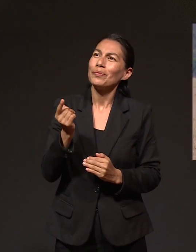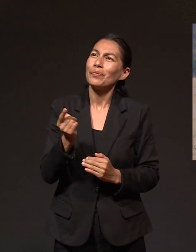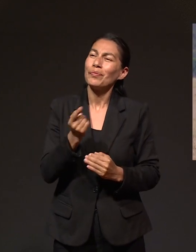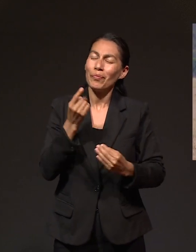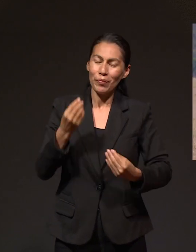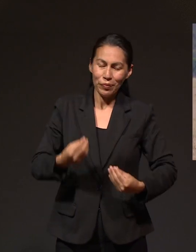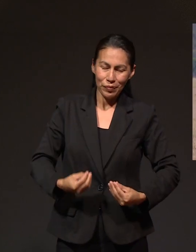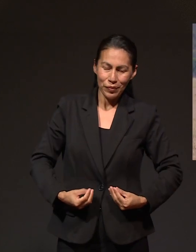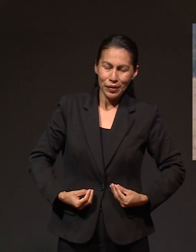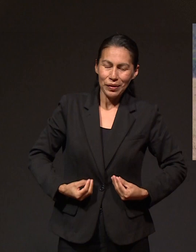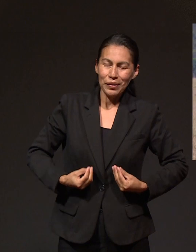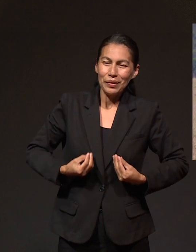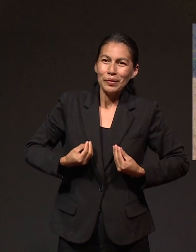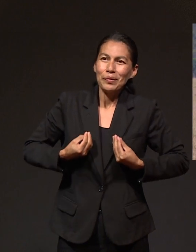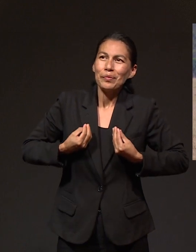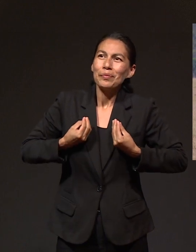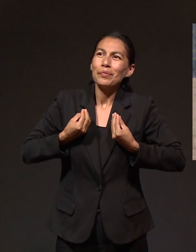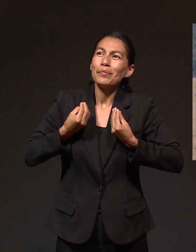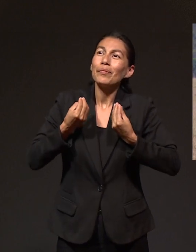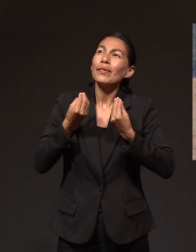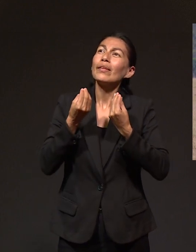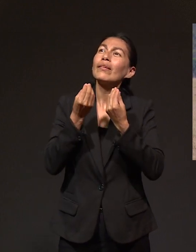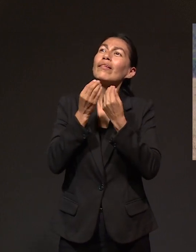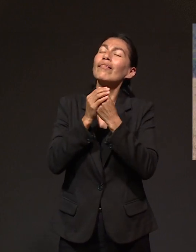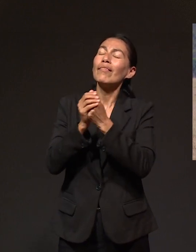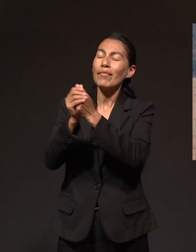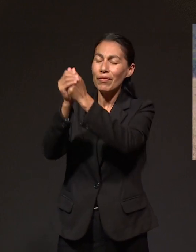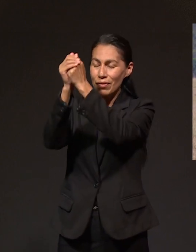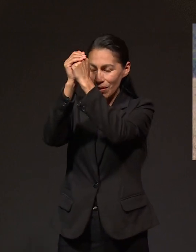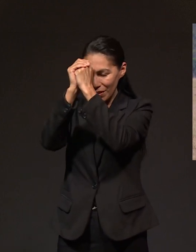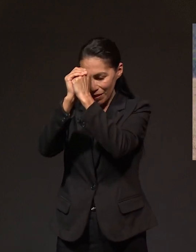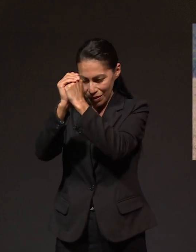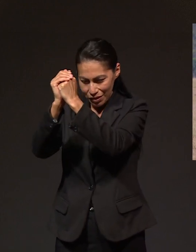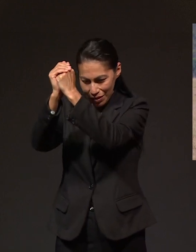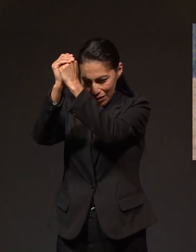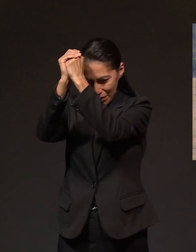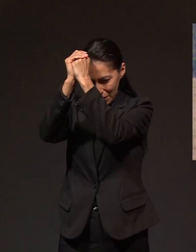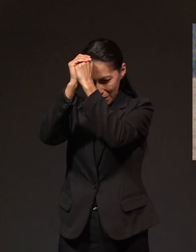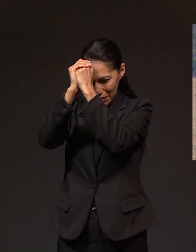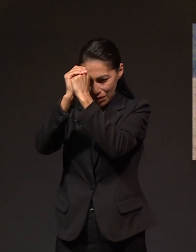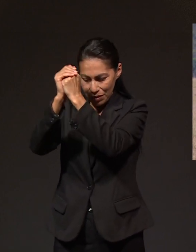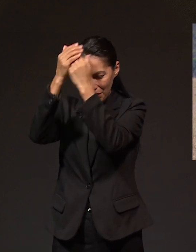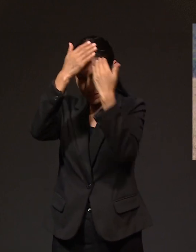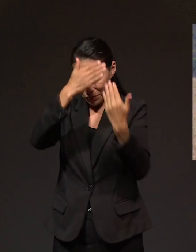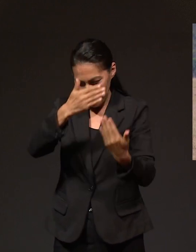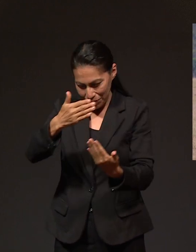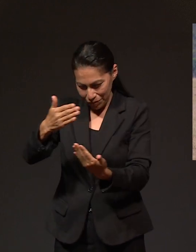supremo inmortal.